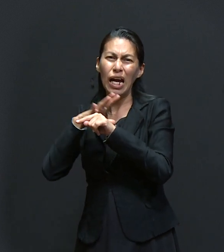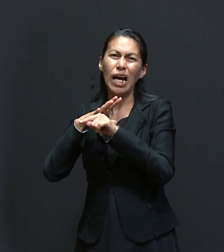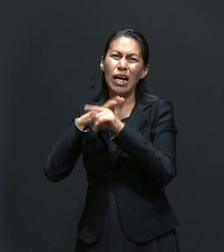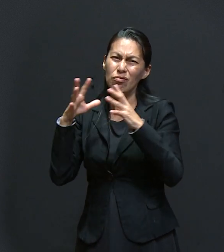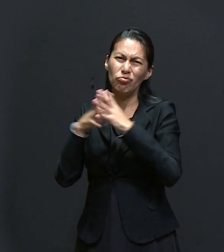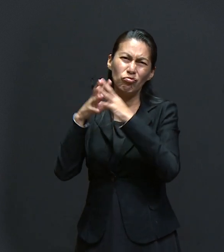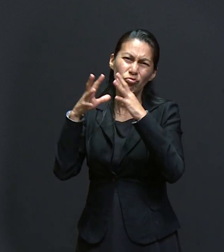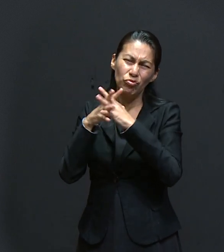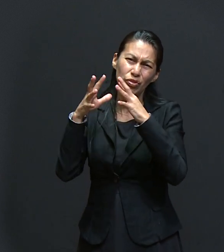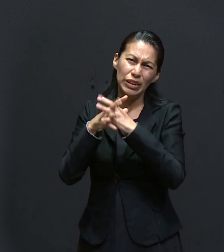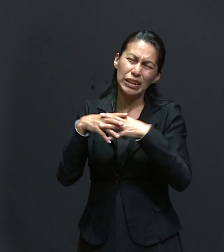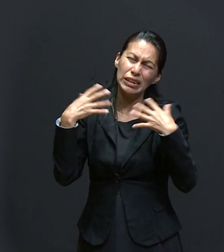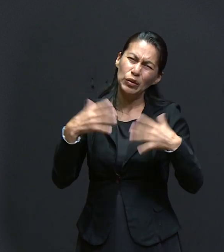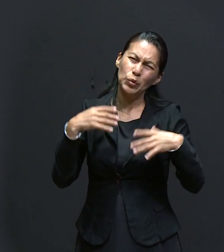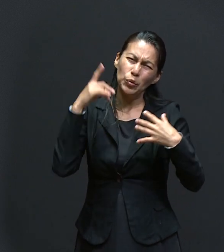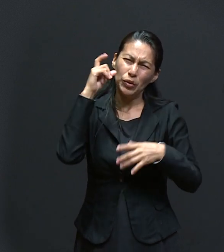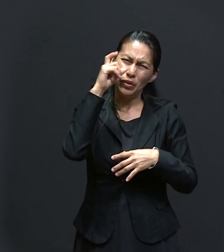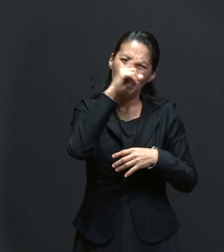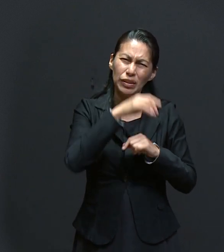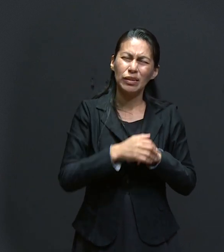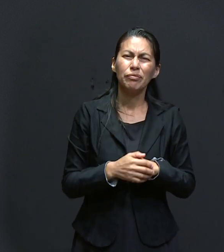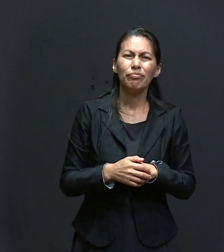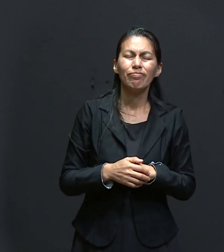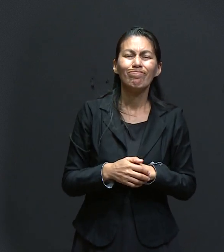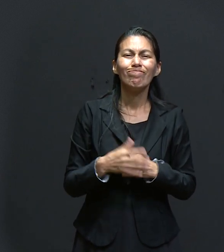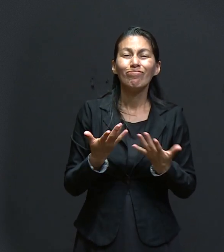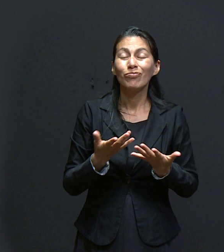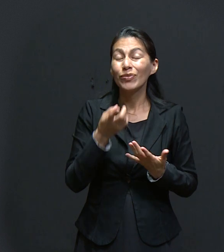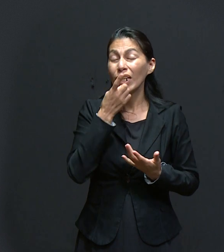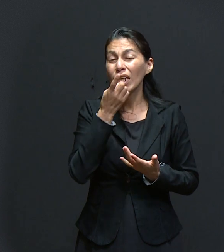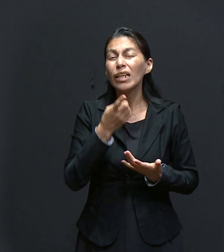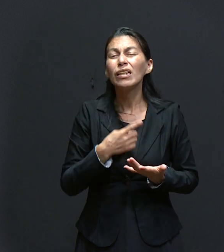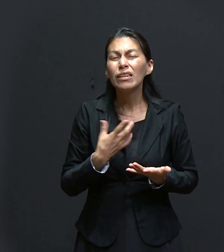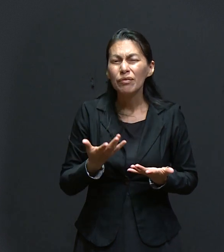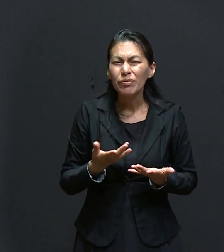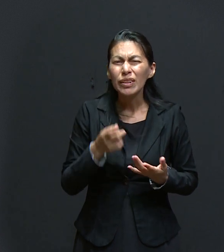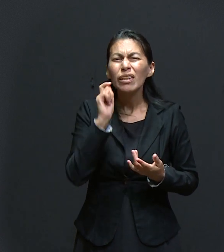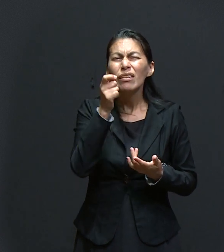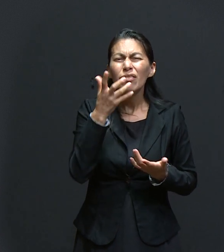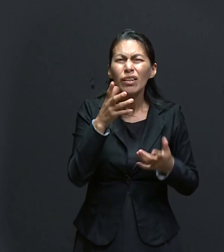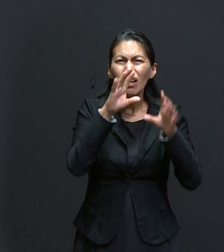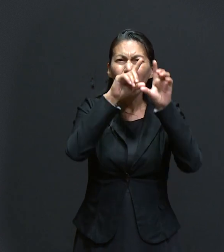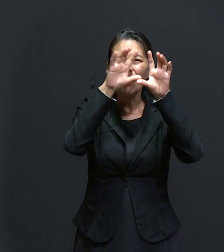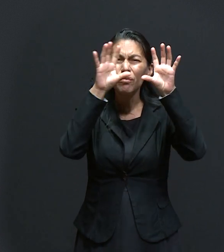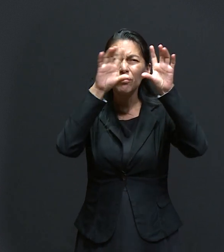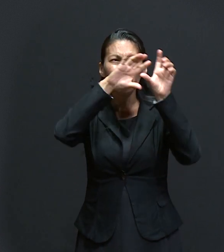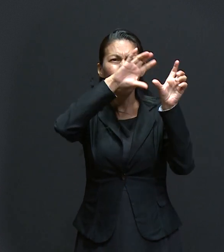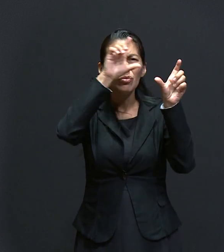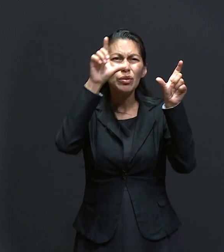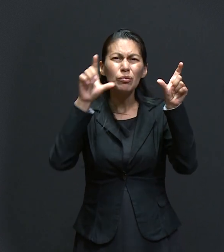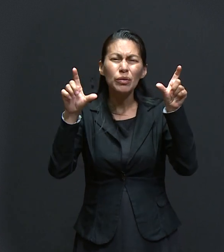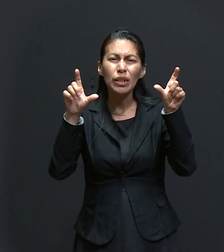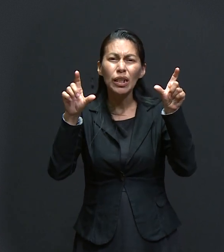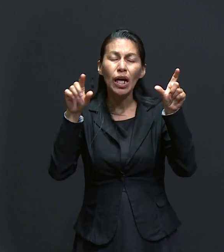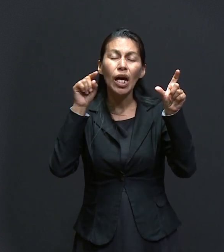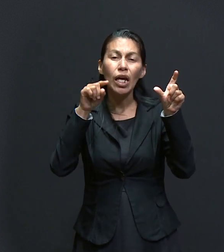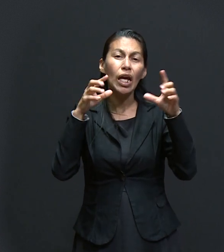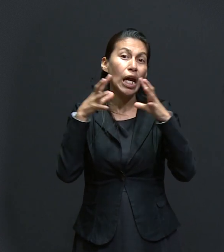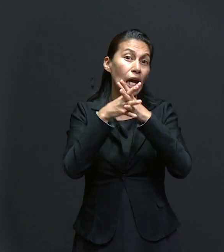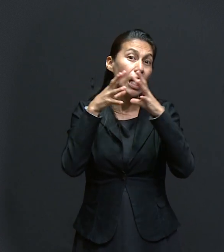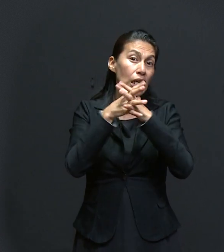desde sureste desde el sur y bueno que que nos dice este mapa nos dicen muchas cosas